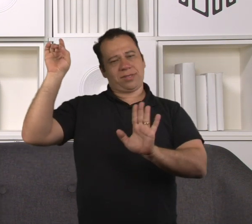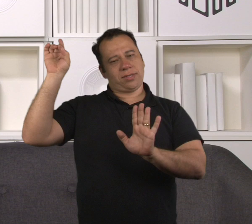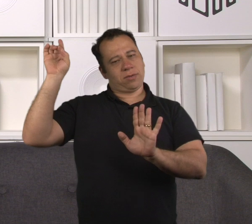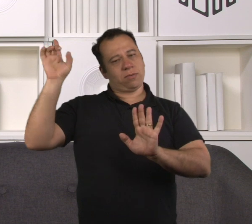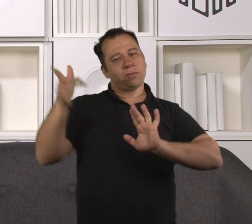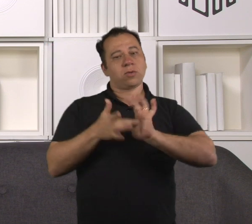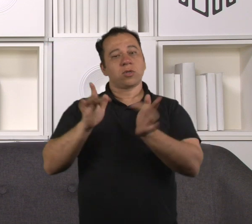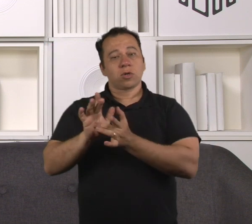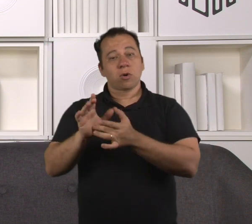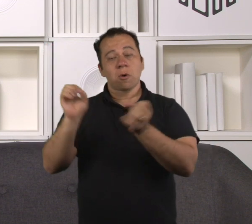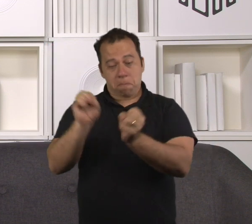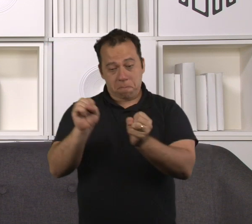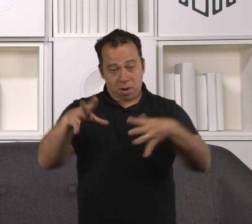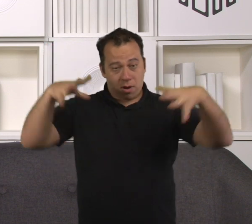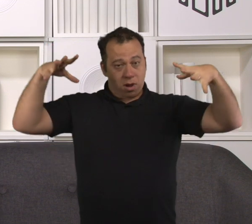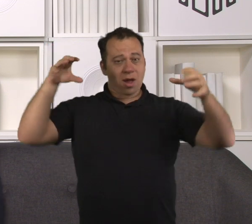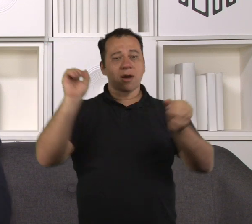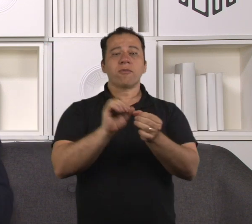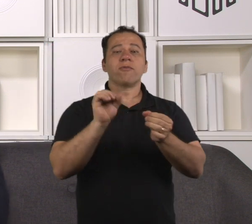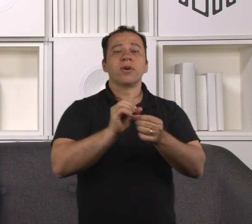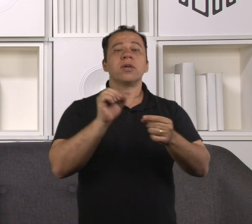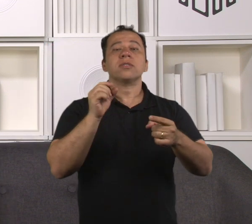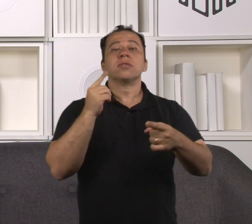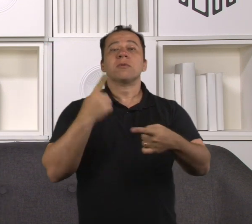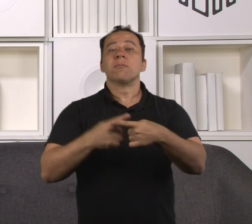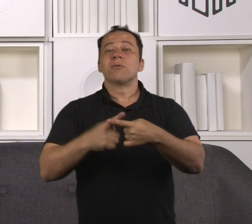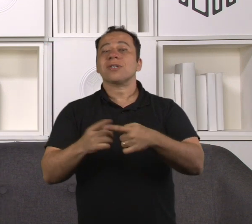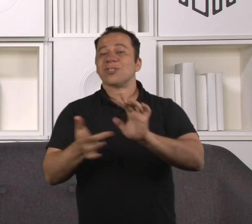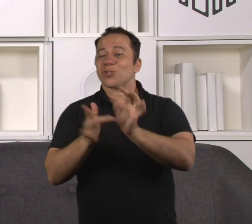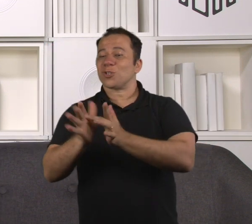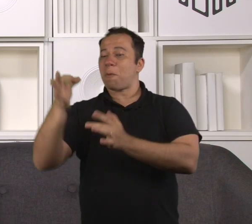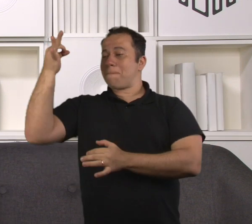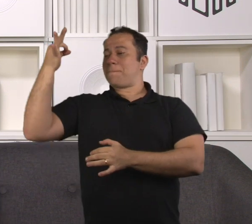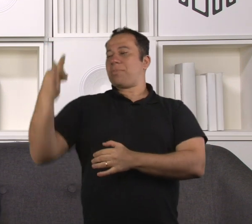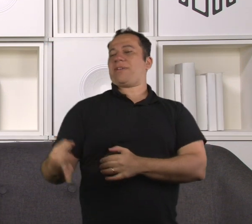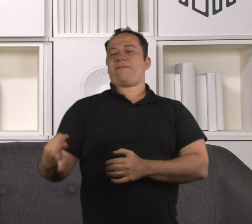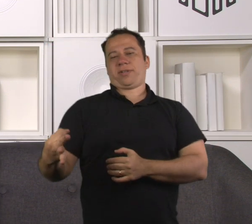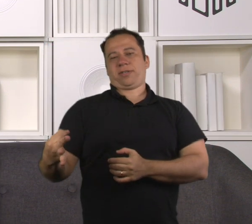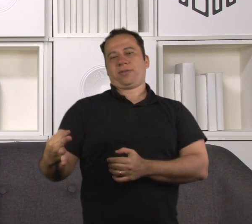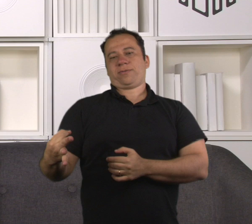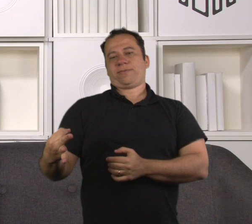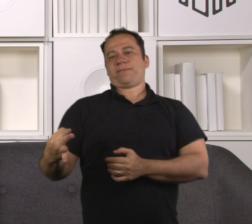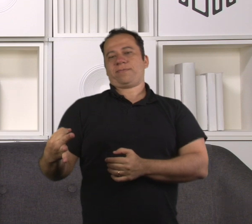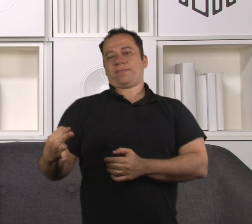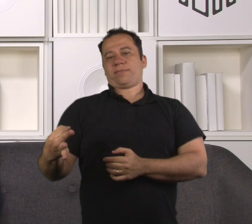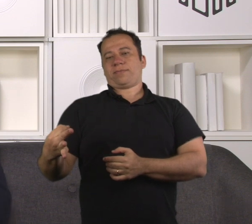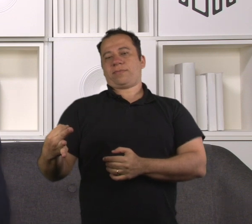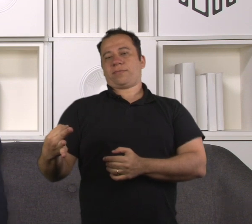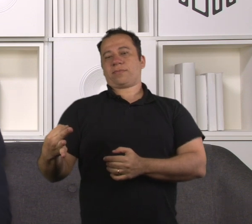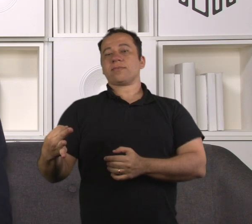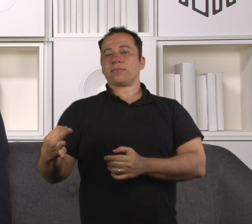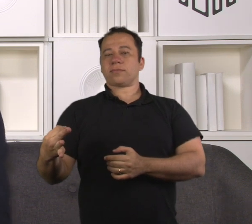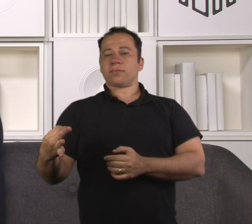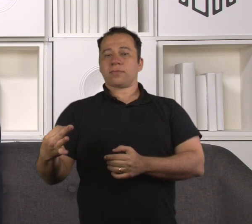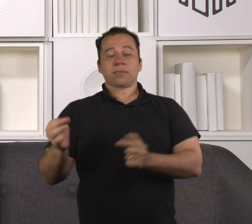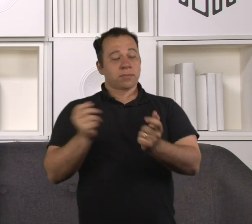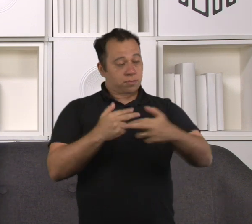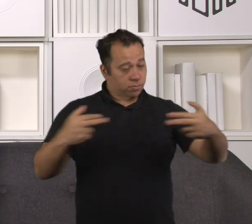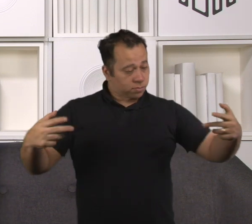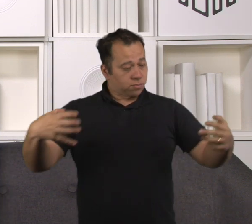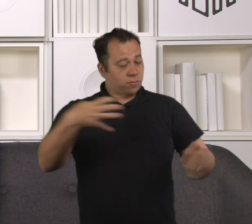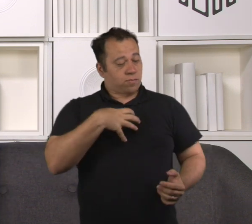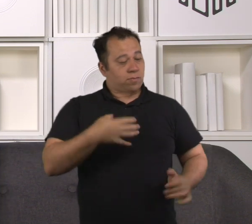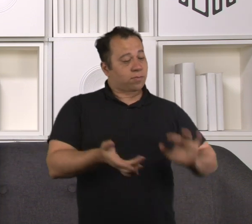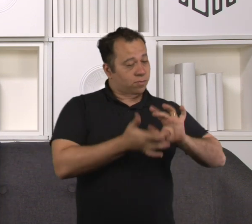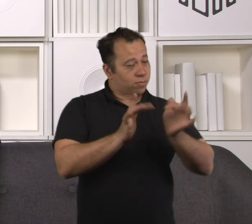Jesus realizou os milagres que realizou porque ele era o homem perfeito e não porque ele era Deus. Jesus realizou os milagres